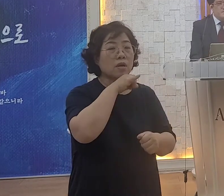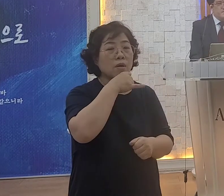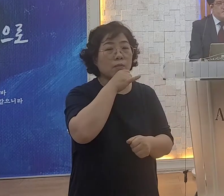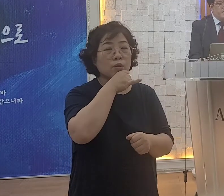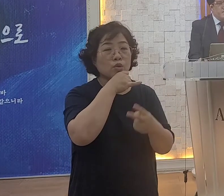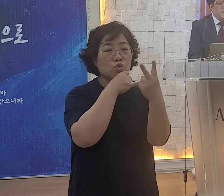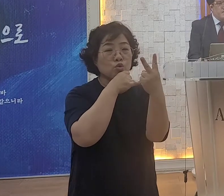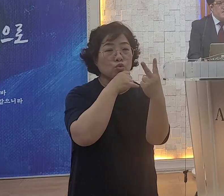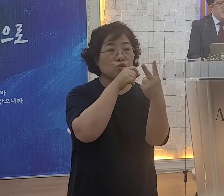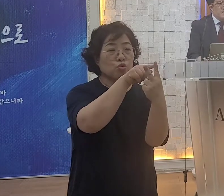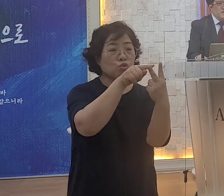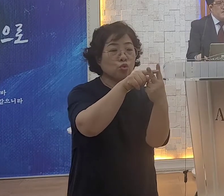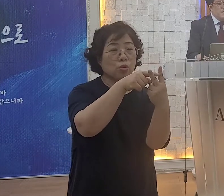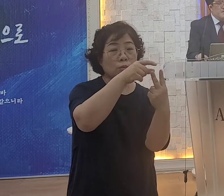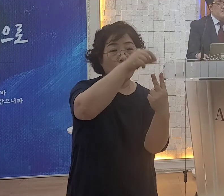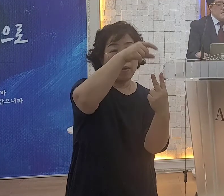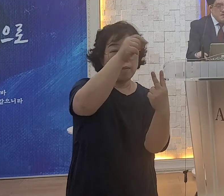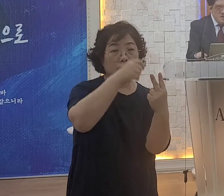고릅니다.